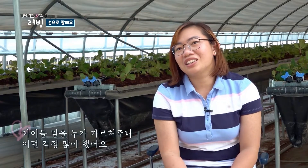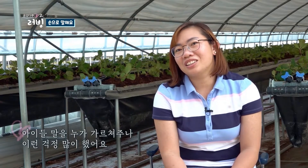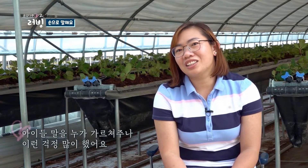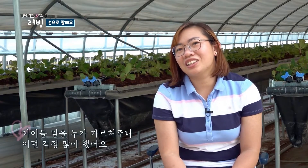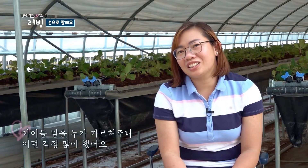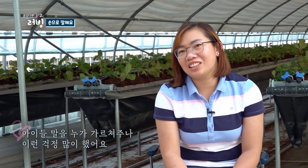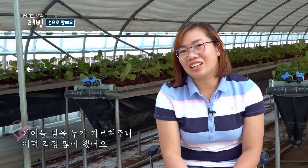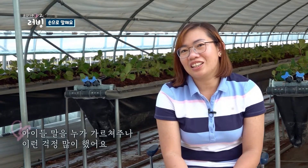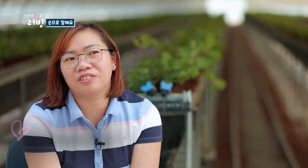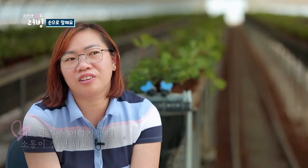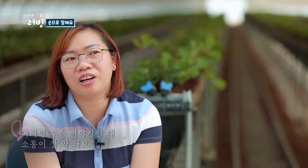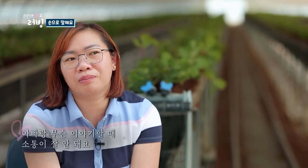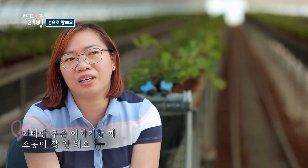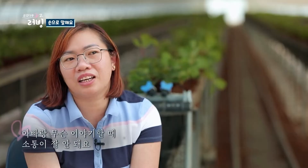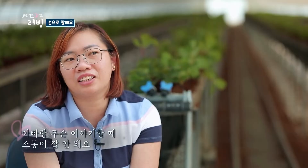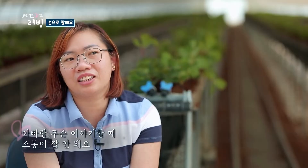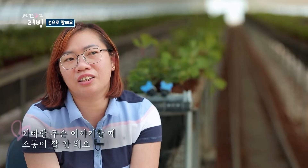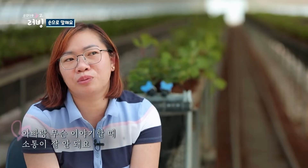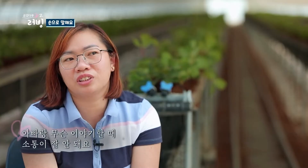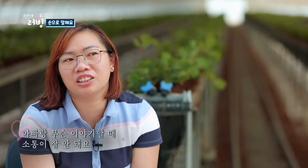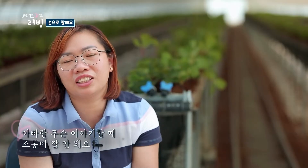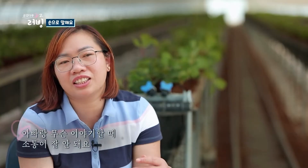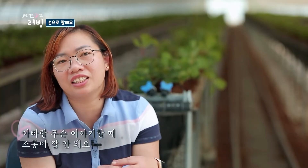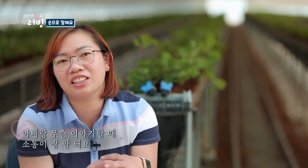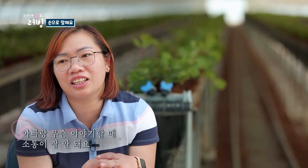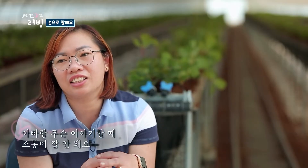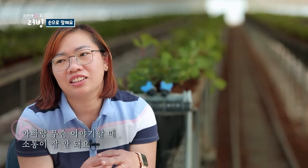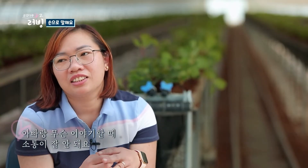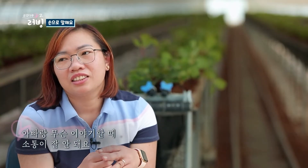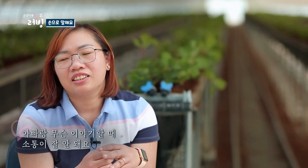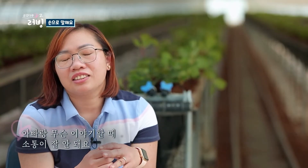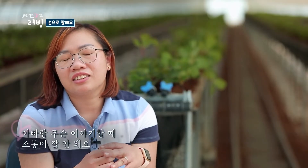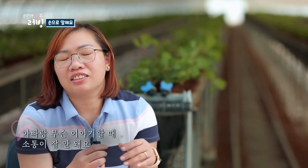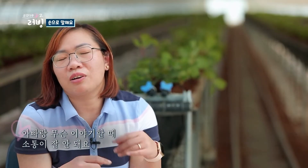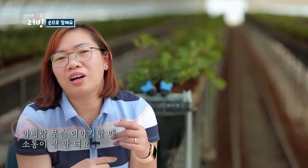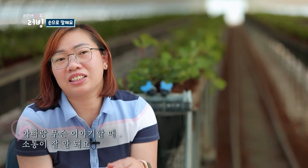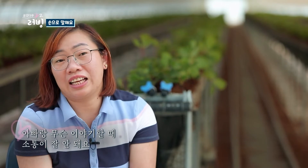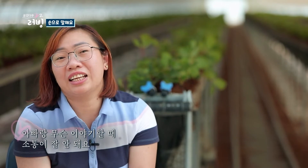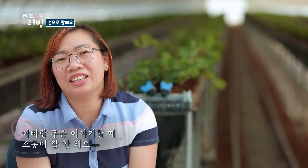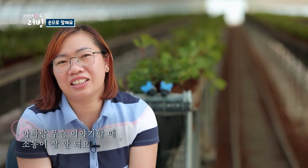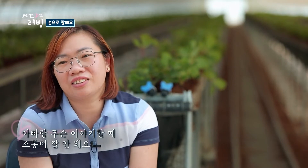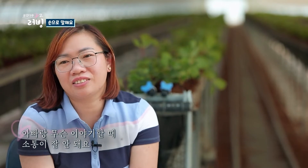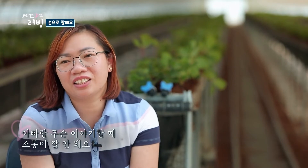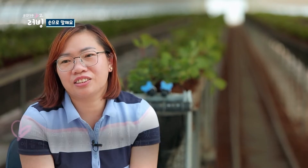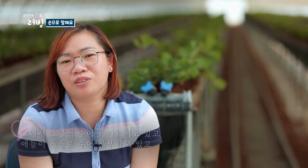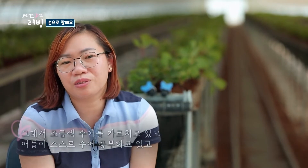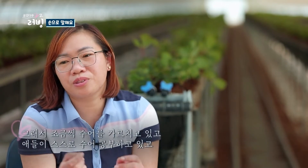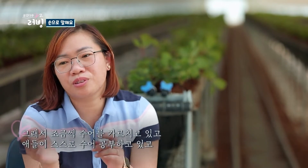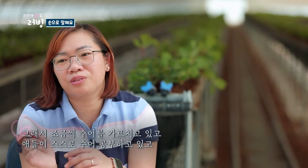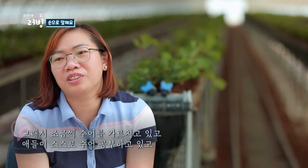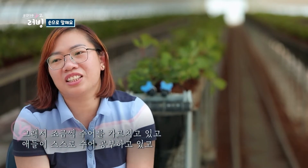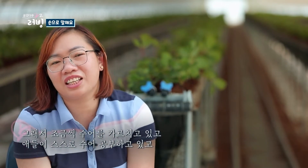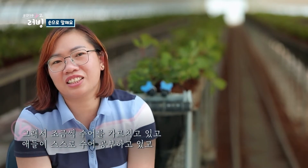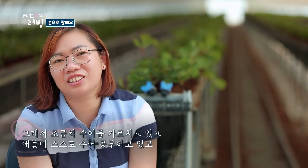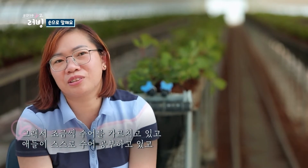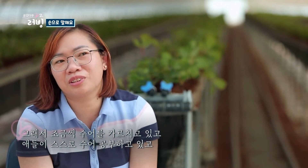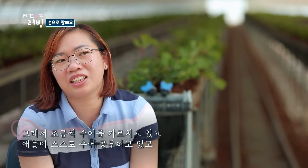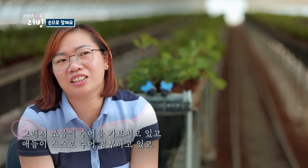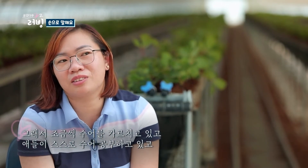걱정했어요. 아빠한테 무슨 이야기 이렇게 통화 잘 안 돼요. 그냥 조금 조금 이렇게 지금 찍어도